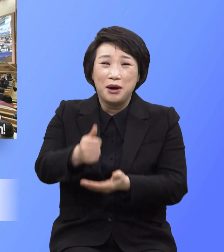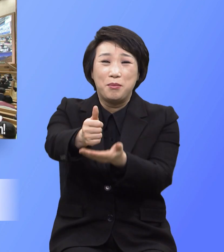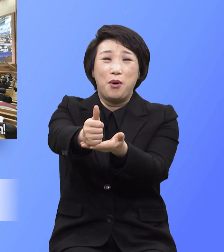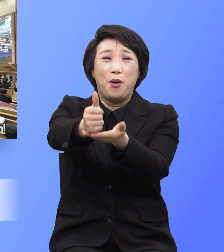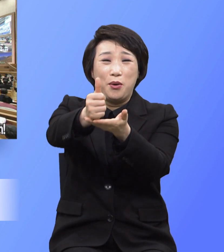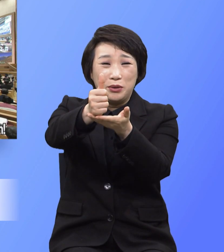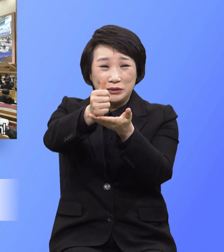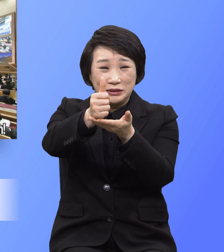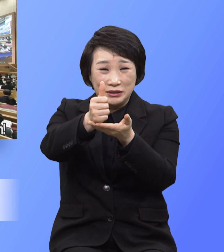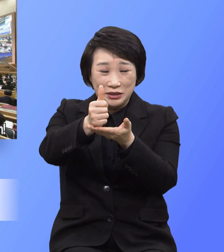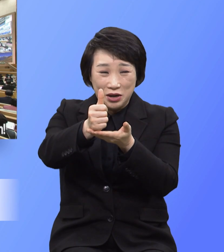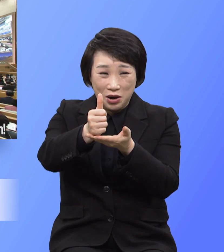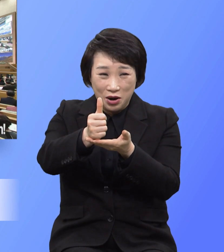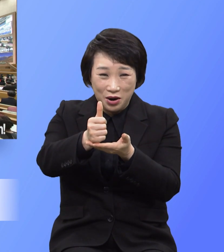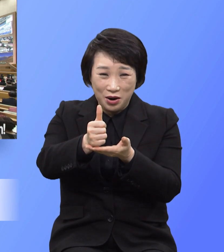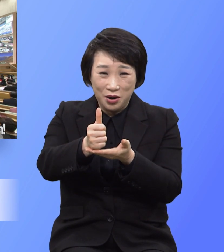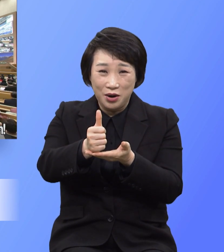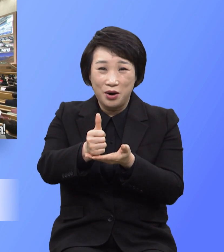쓰셨네,